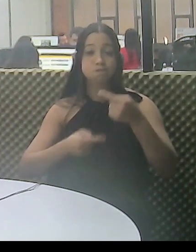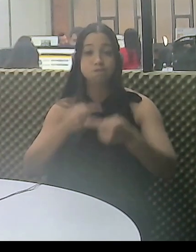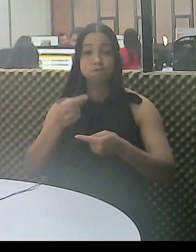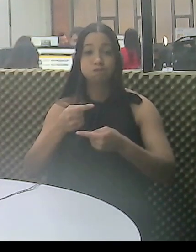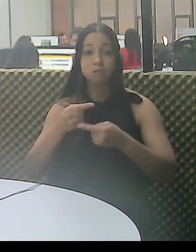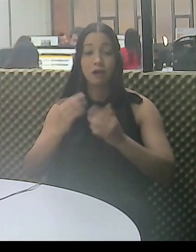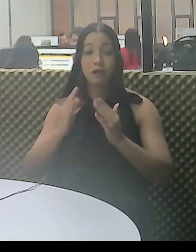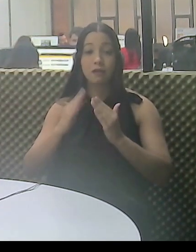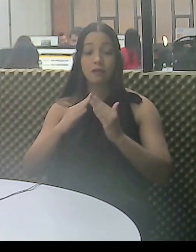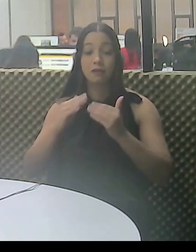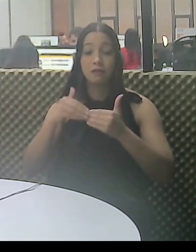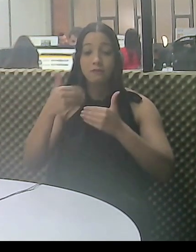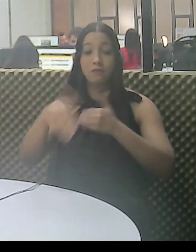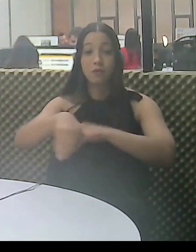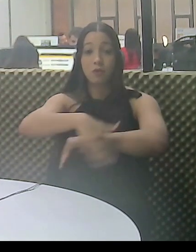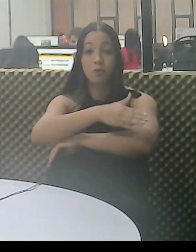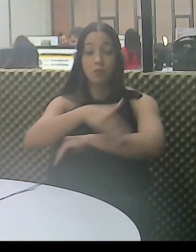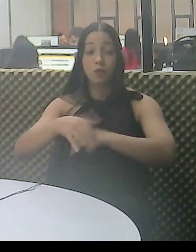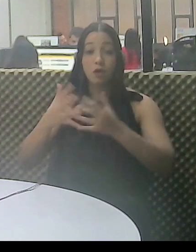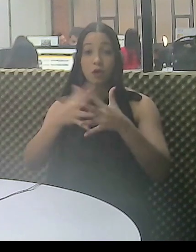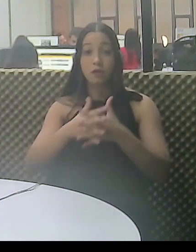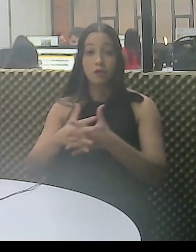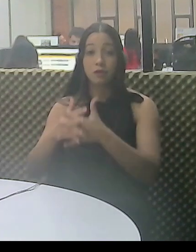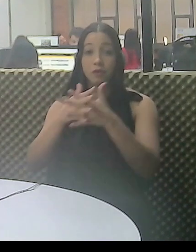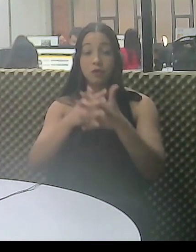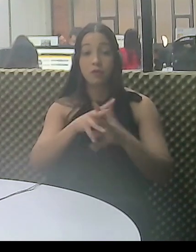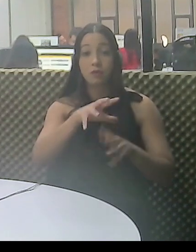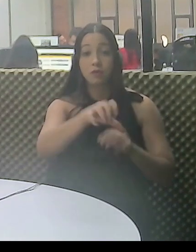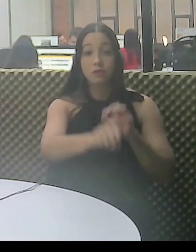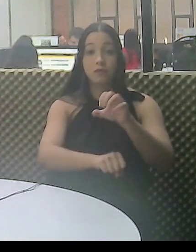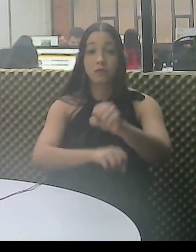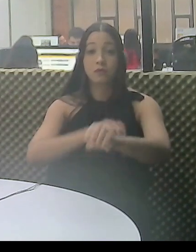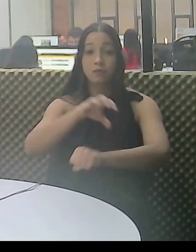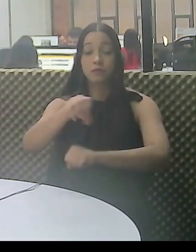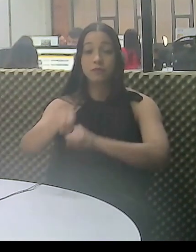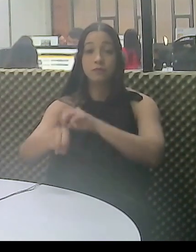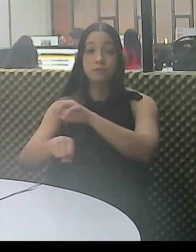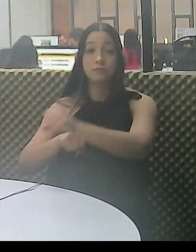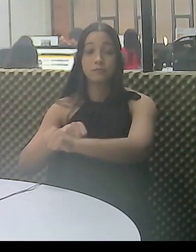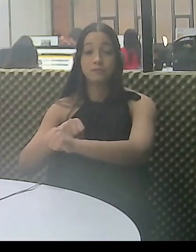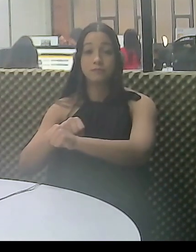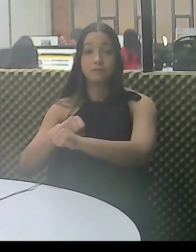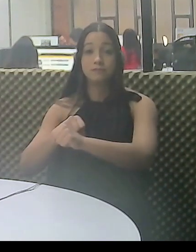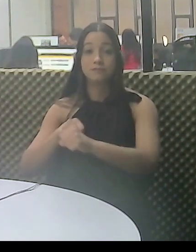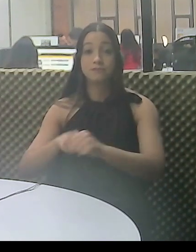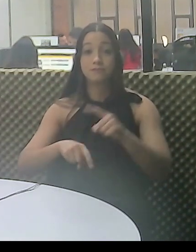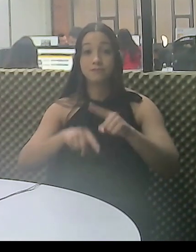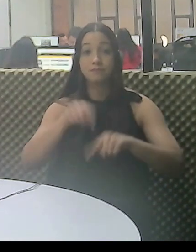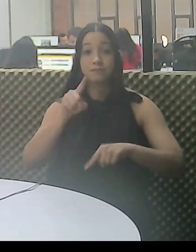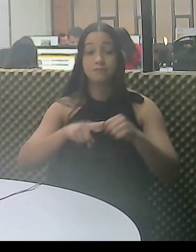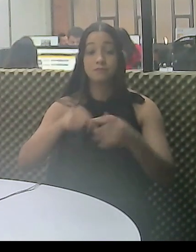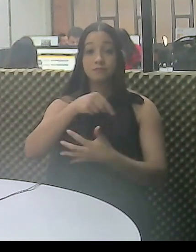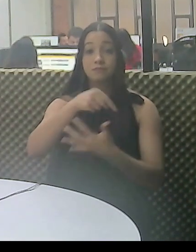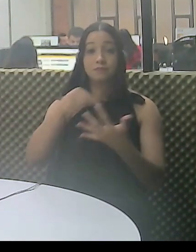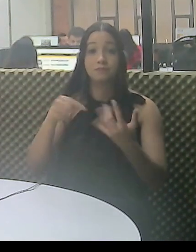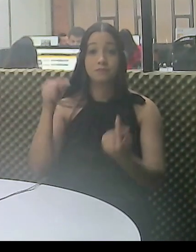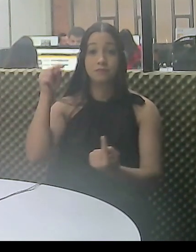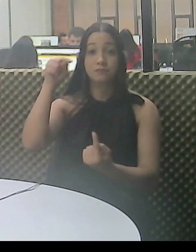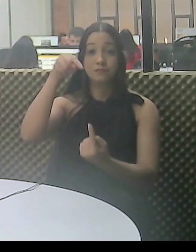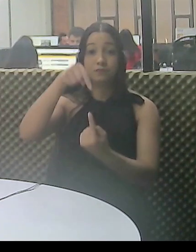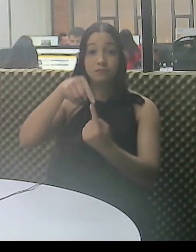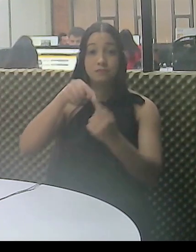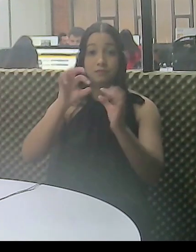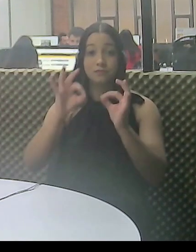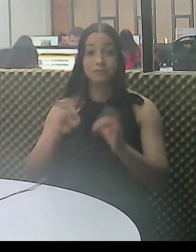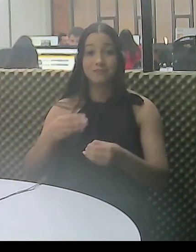na calçada para que o caminhão catatreco e outros caminhões possam passar e recolher. Os itens serão destinados de forma correta